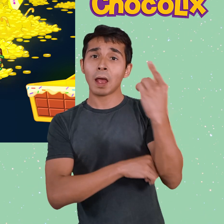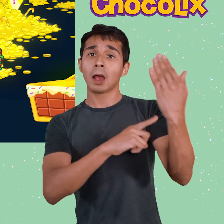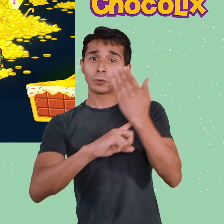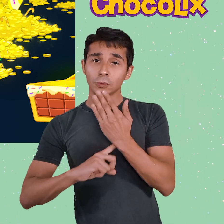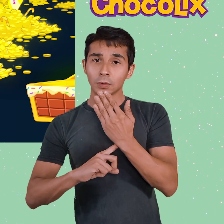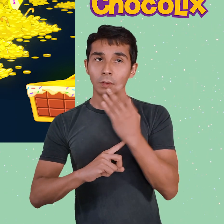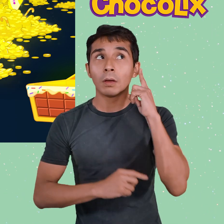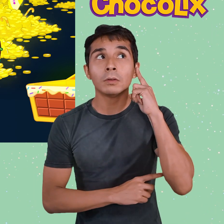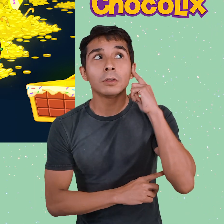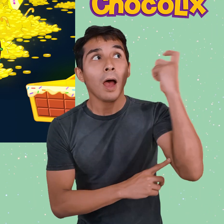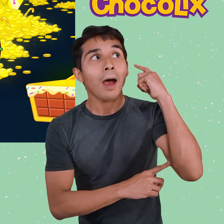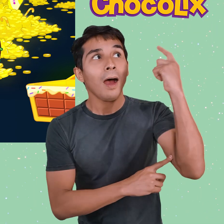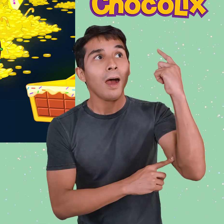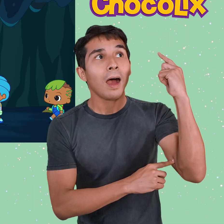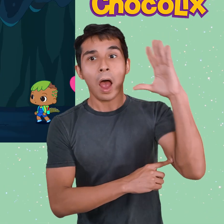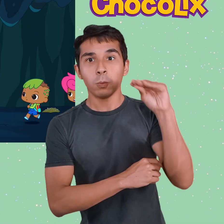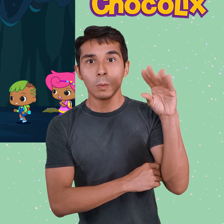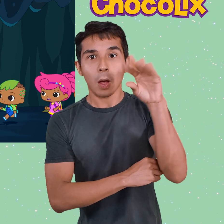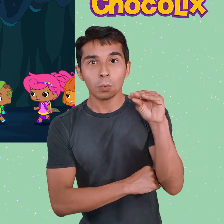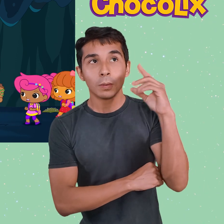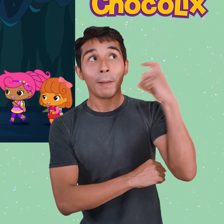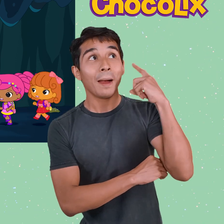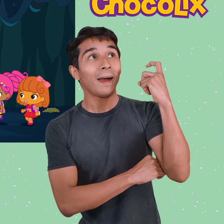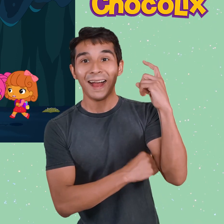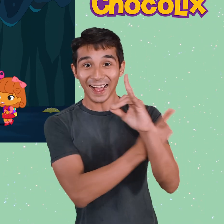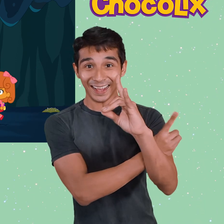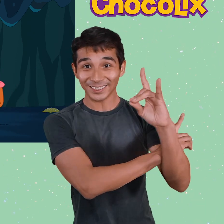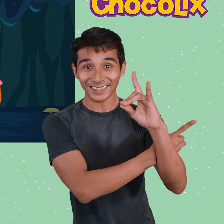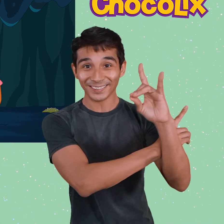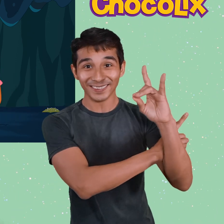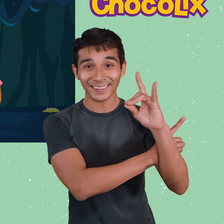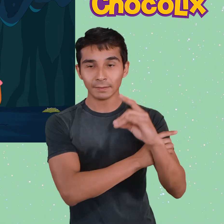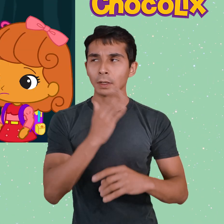É a Doce Cookie. Como você sabe que é ela?